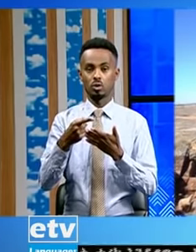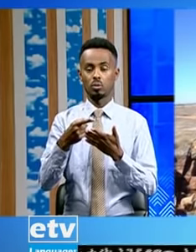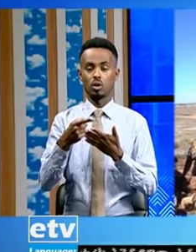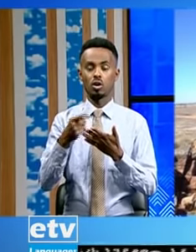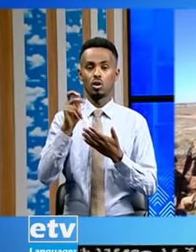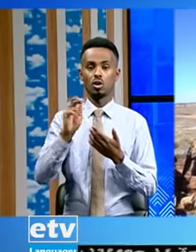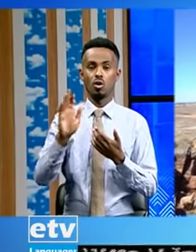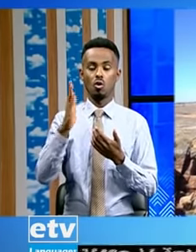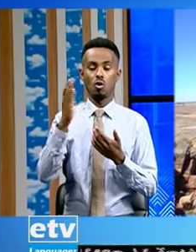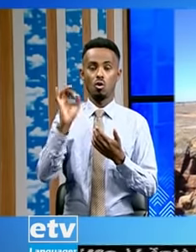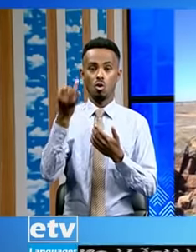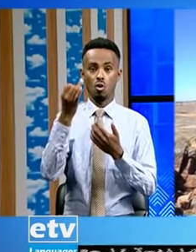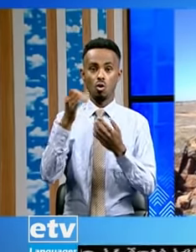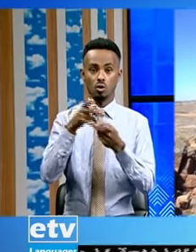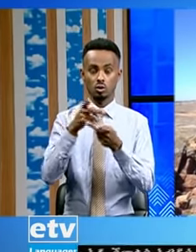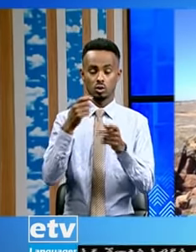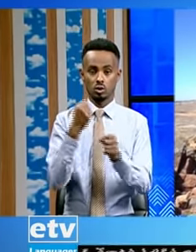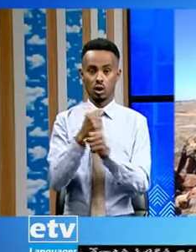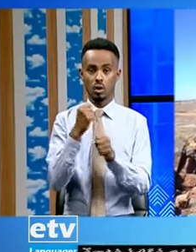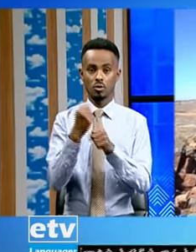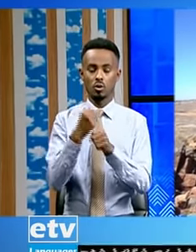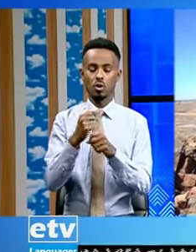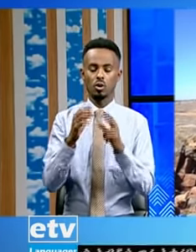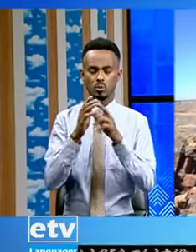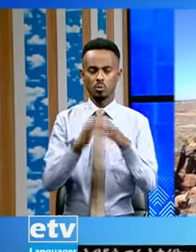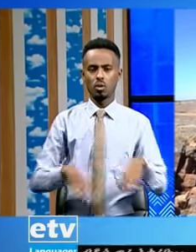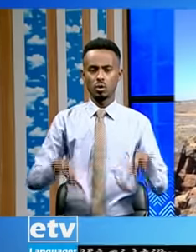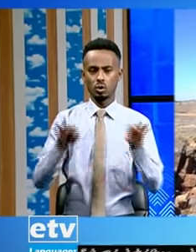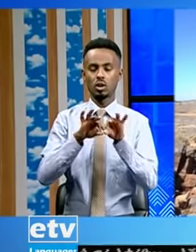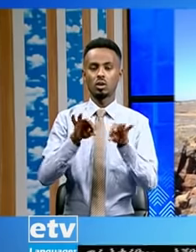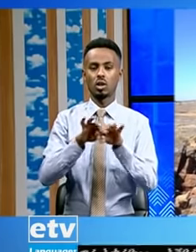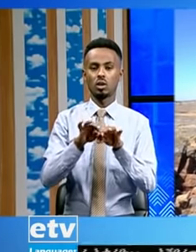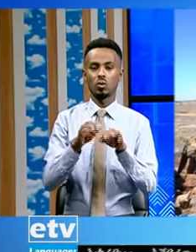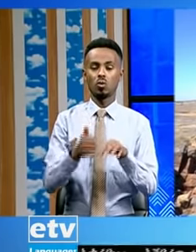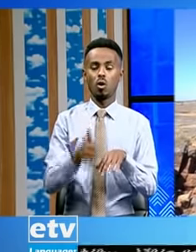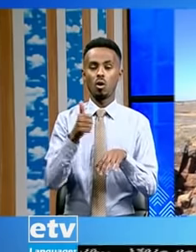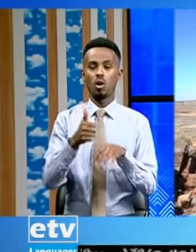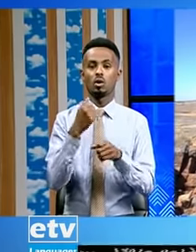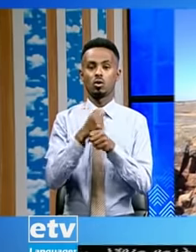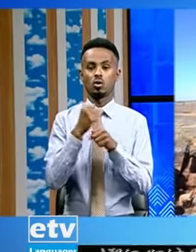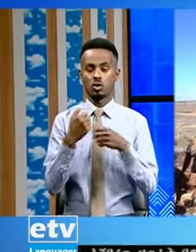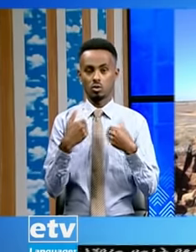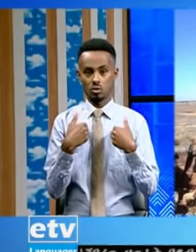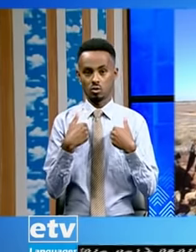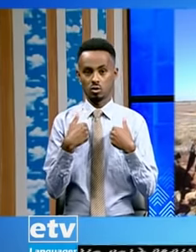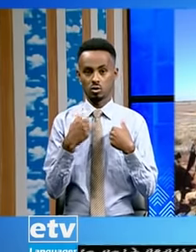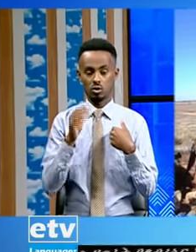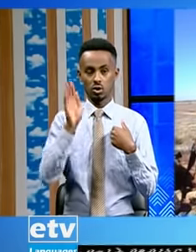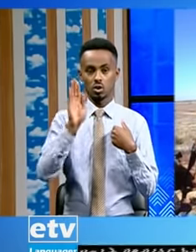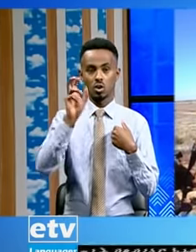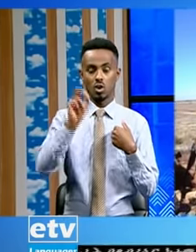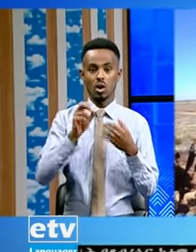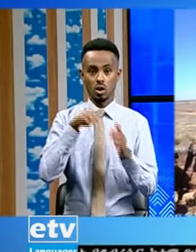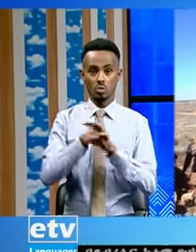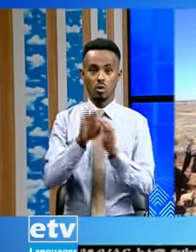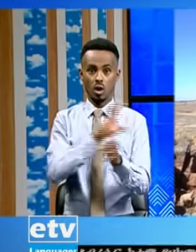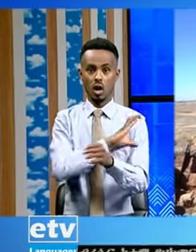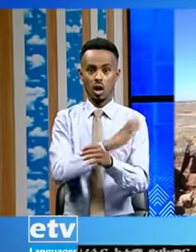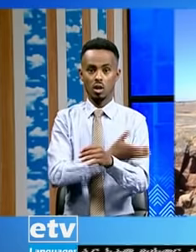ግንባር የሚሰሩ ኢምፖርታንት ሰርጂካል የሆኑ ኦፕሬሽኖች አሉ። ሸዋ የገባው